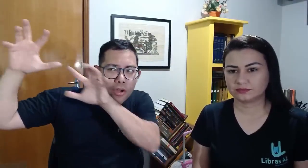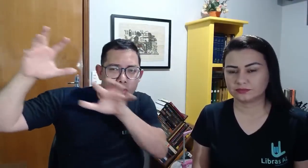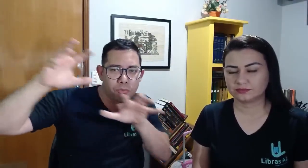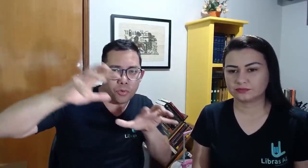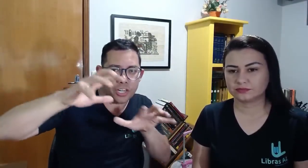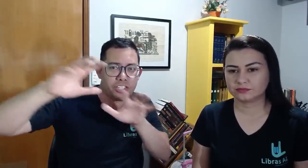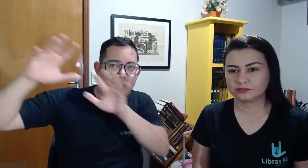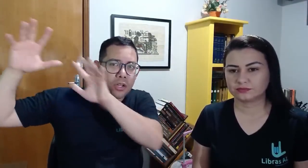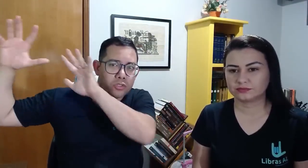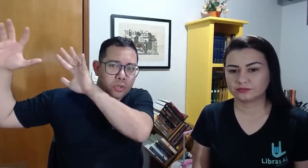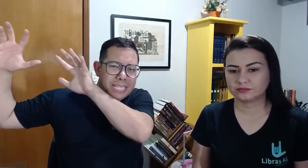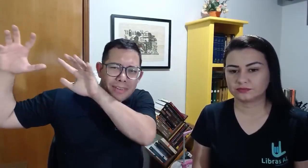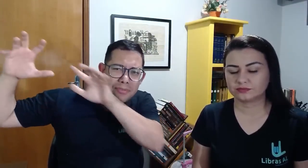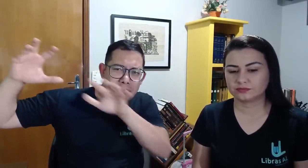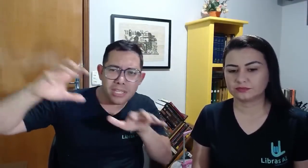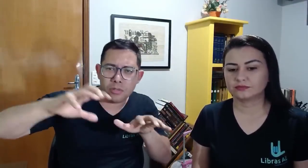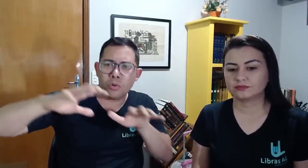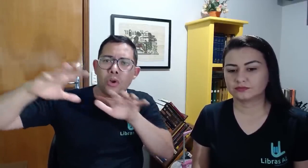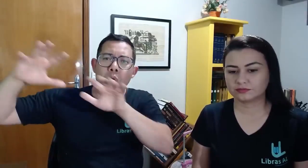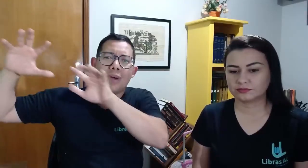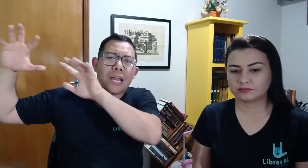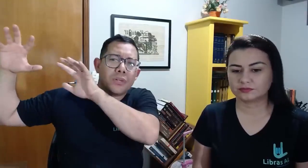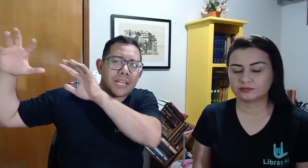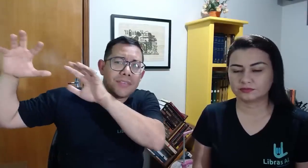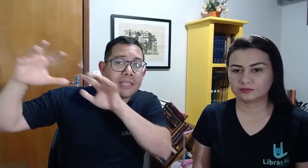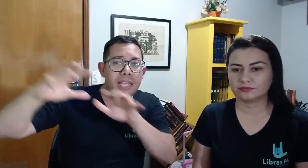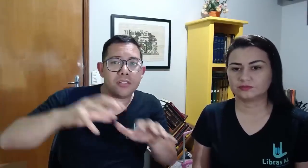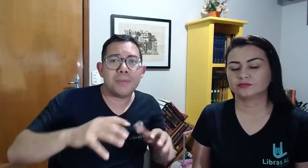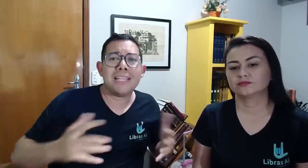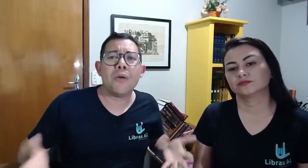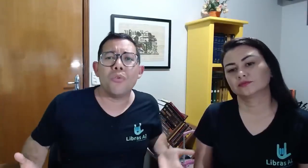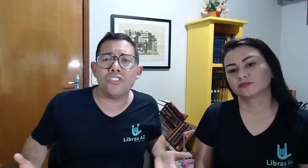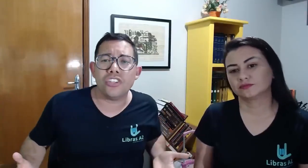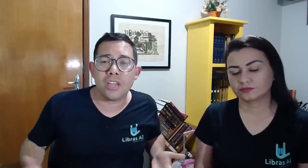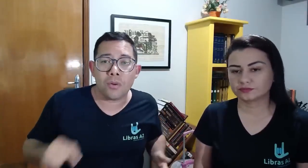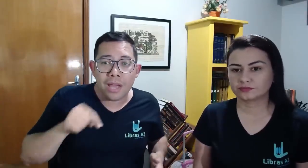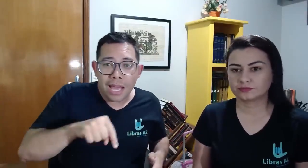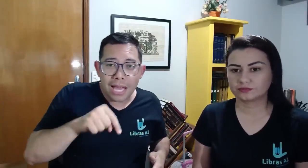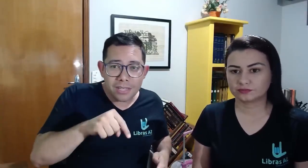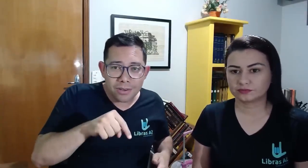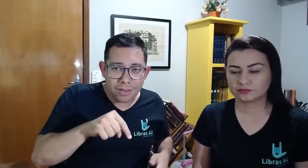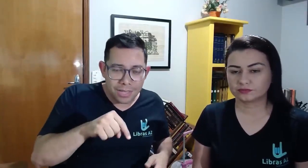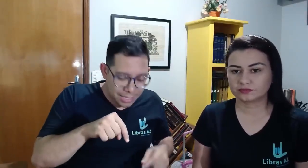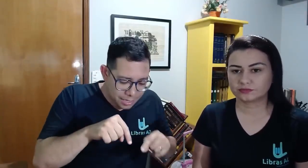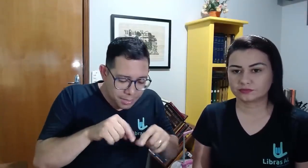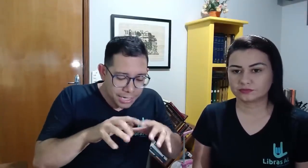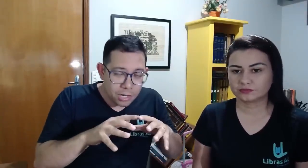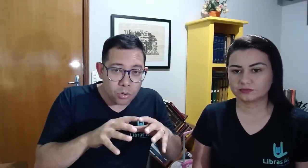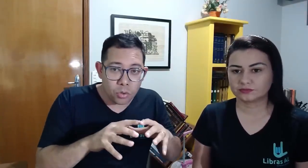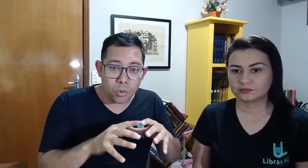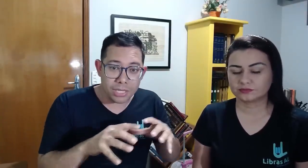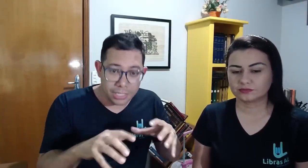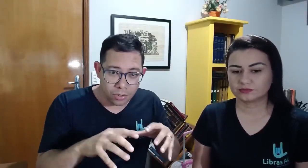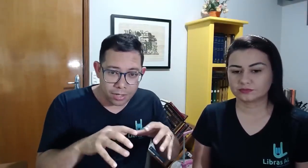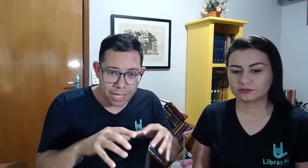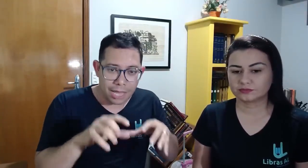muito forte, o sol tava vindo, o calor tava intenso. Mas na onde, Gisele? Aqui, ó. Lembra que ela colocou aqui, ó, a